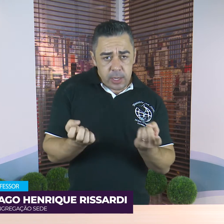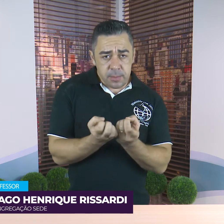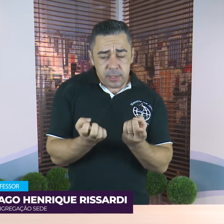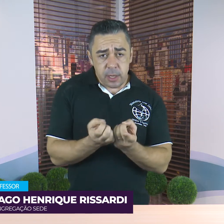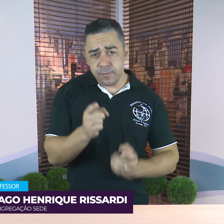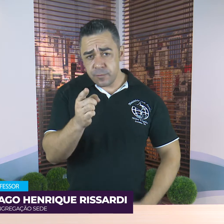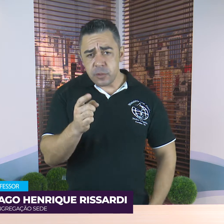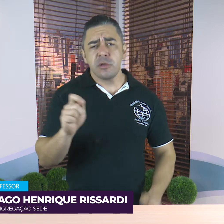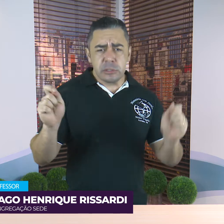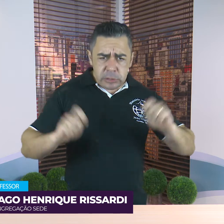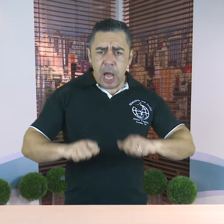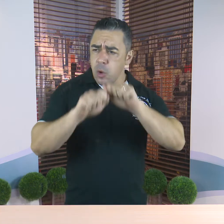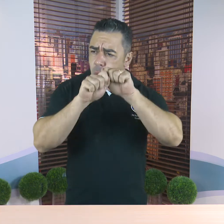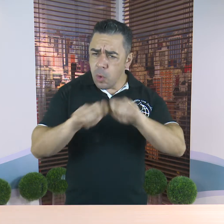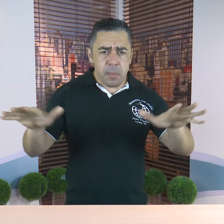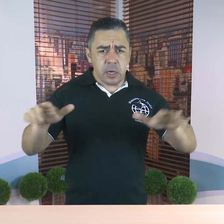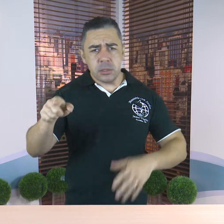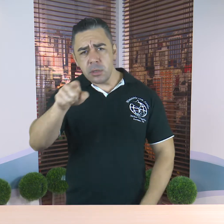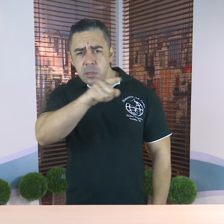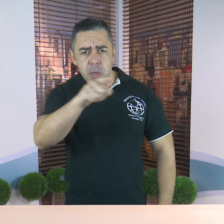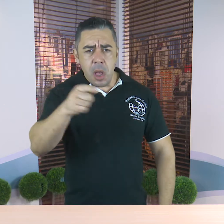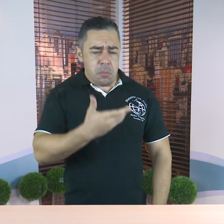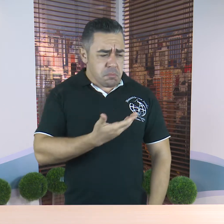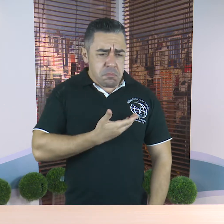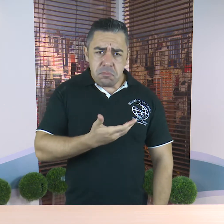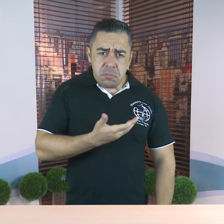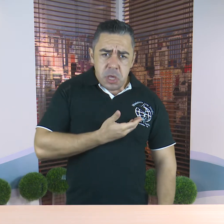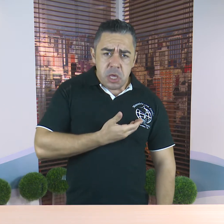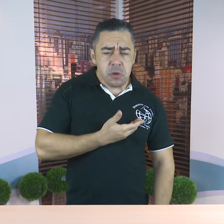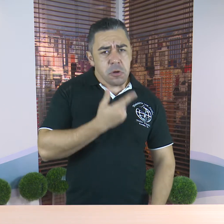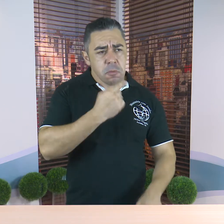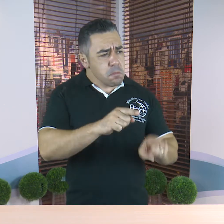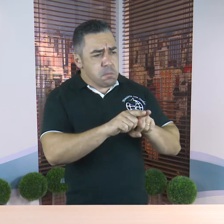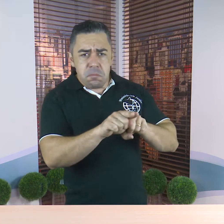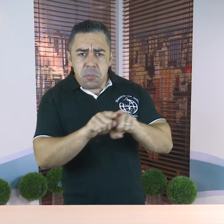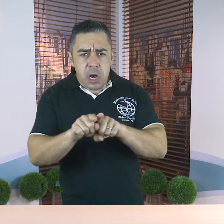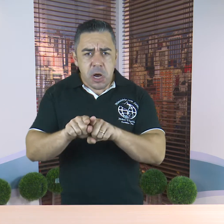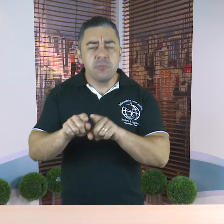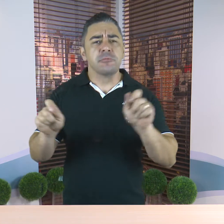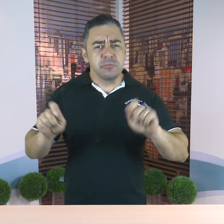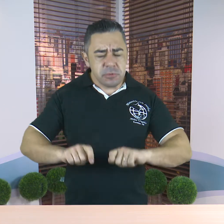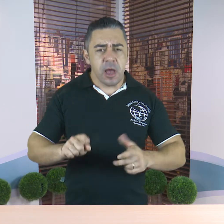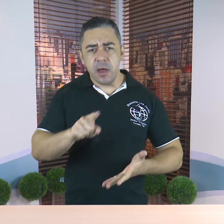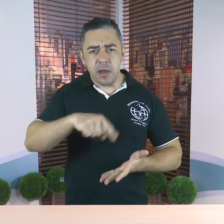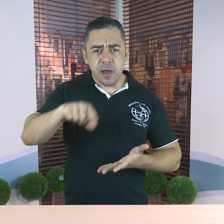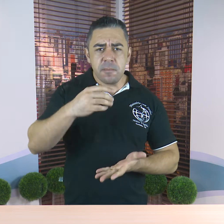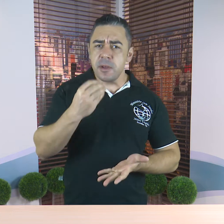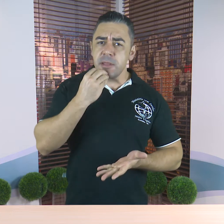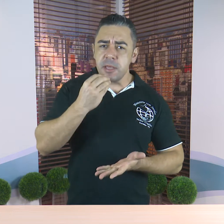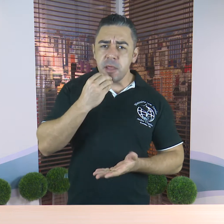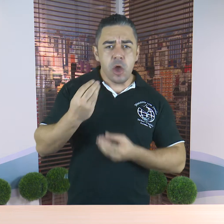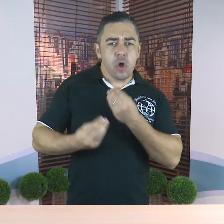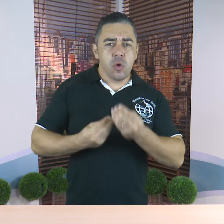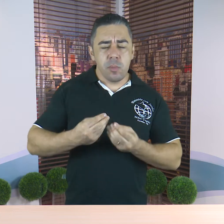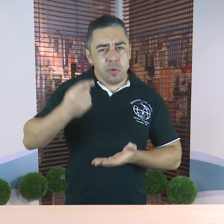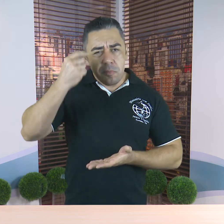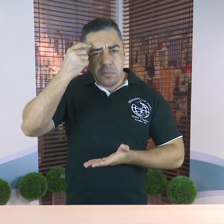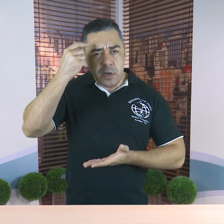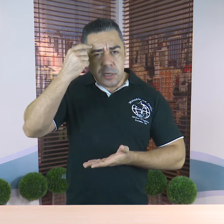em compartilhar para a sua lista de irmãos e amigos que precisam de uma oportunidade para entender o pensamento teológico